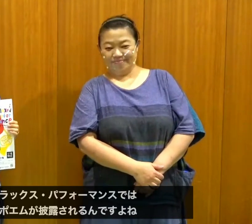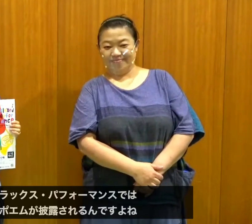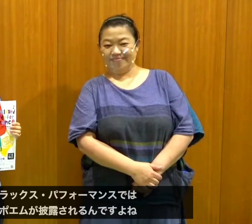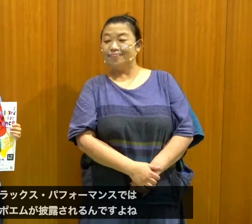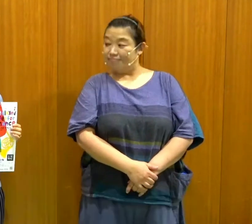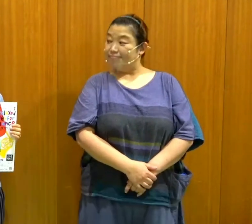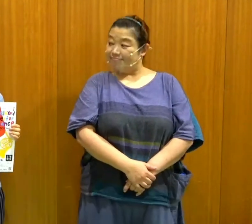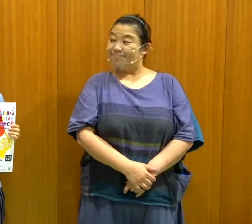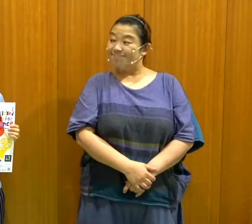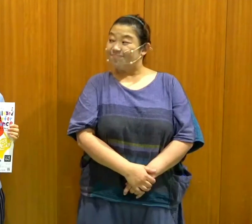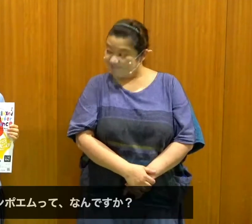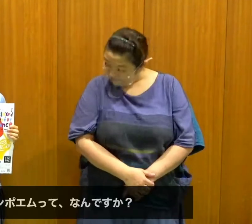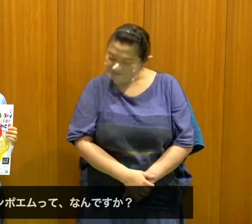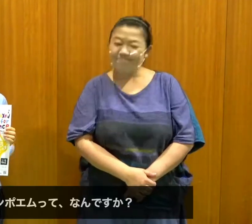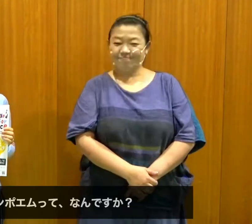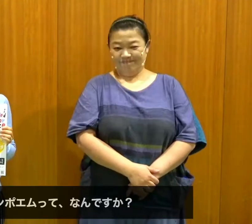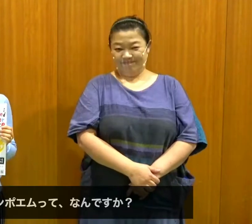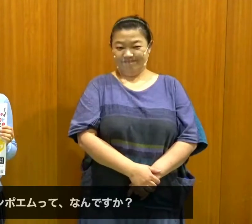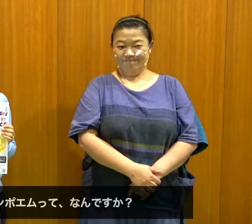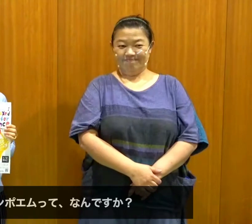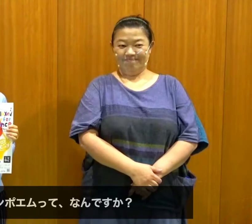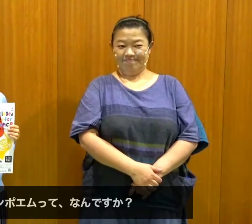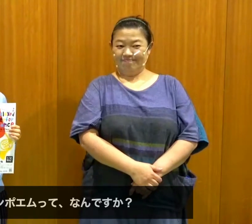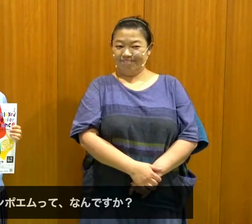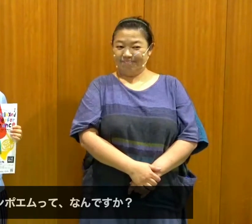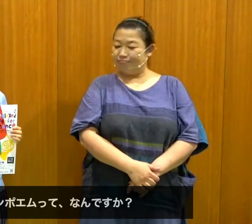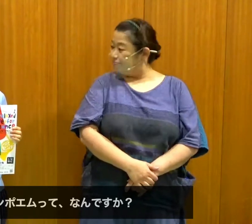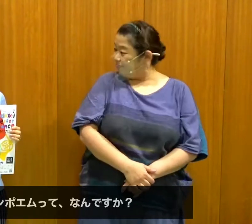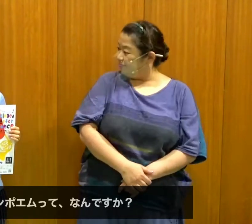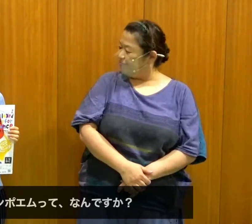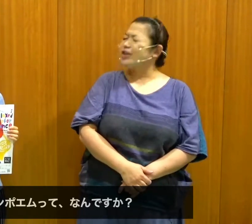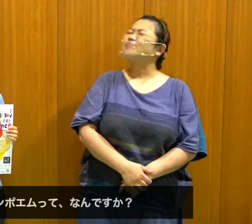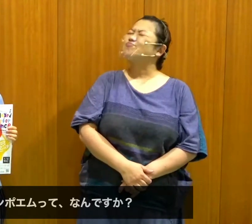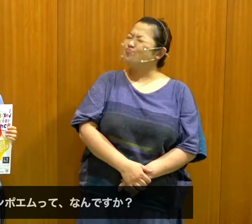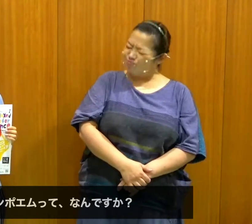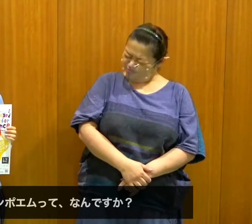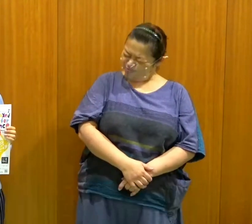よね。サインポエムって何ですか？